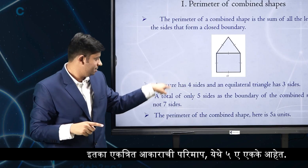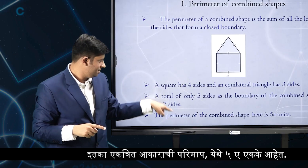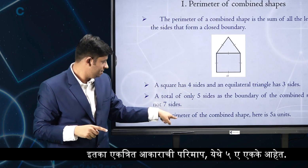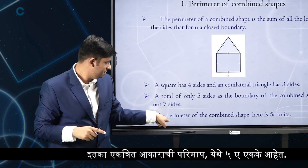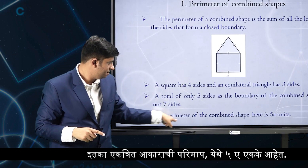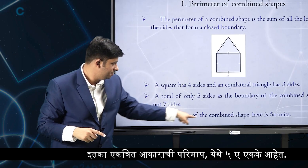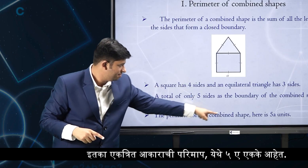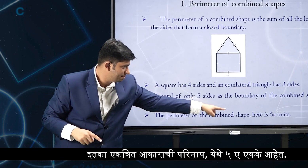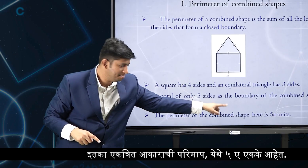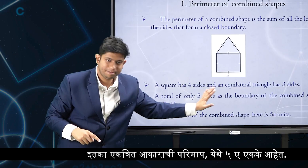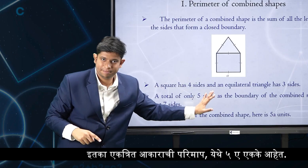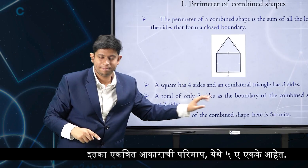5a11 आहेत.